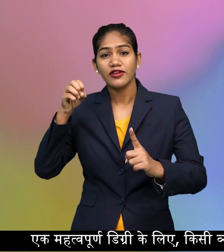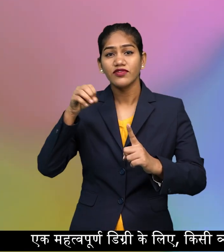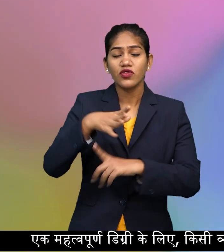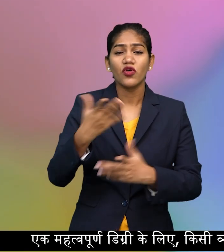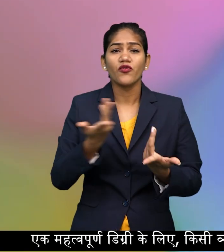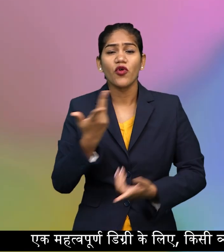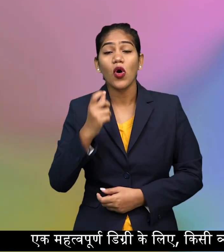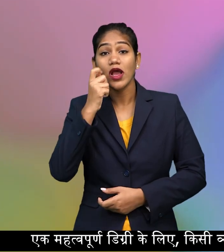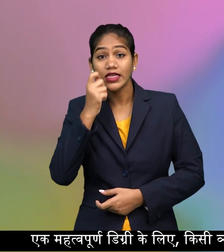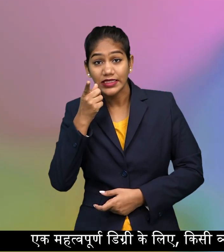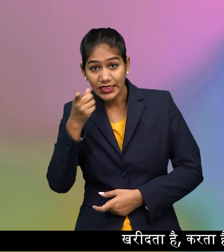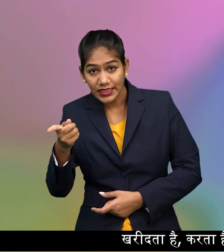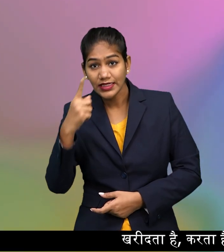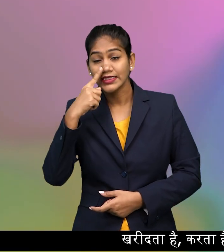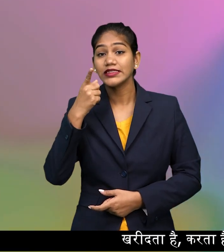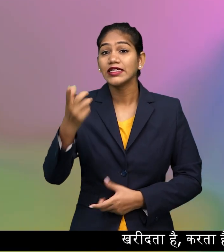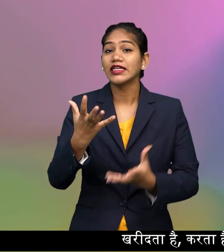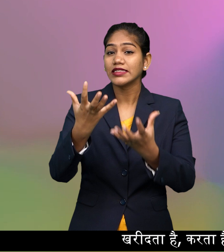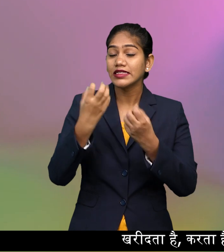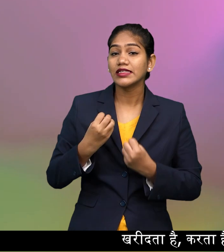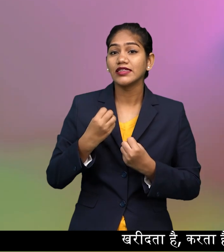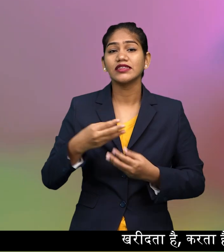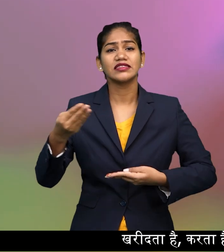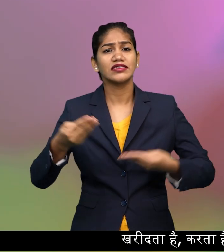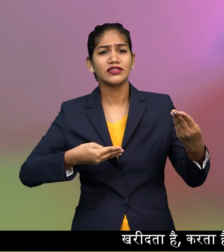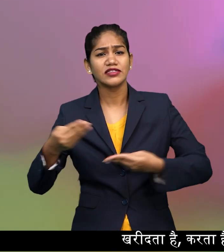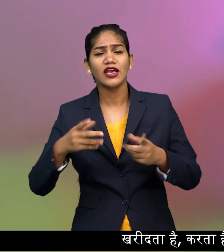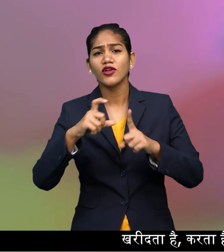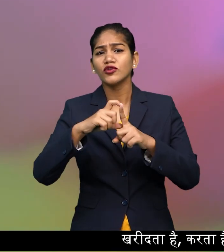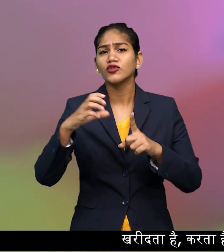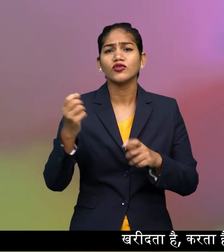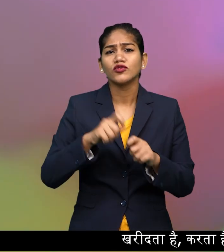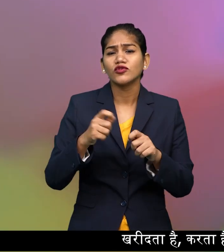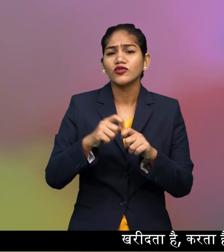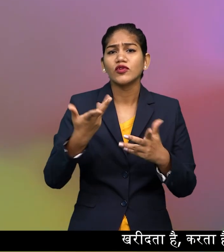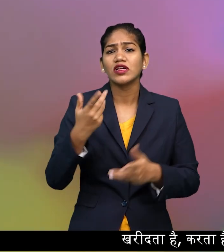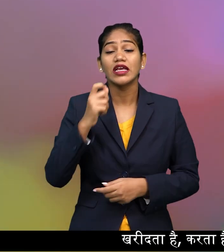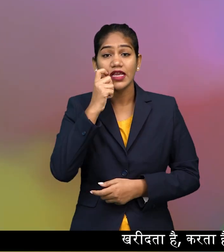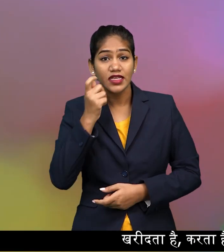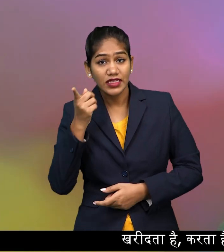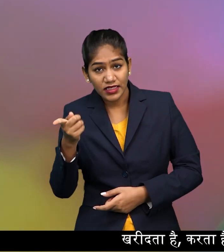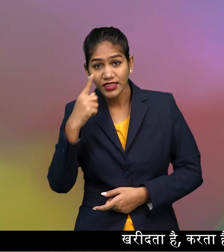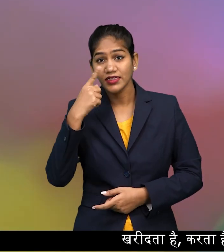चाहिए, खरीदता है, करता है और प्रदर्शन करने की उसकी क्षमता